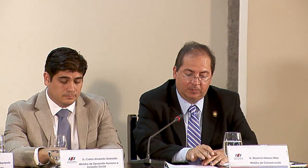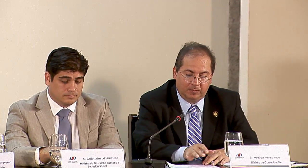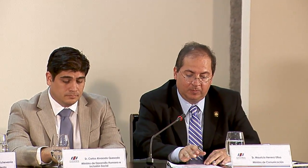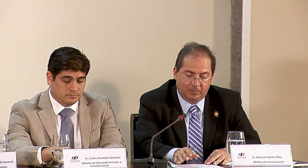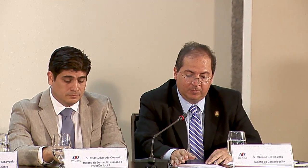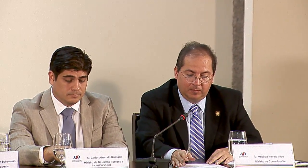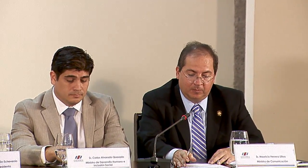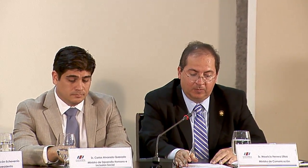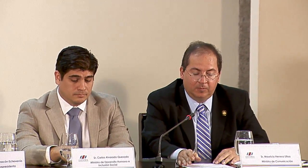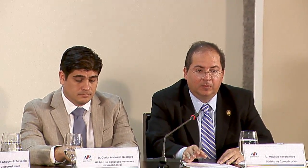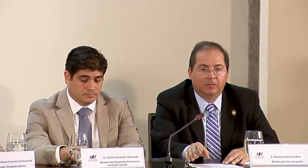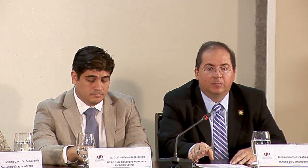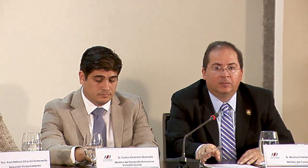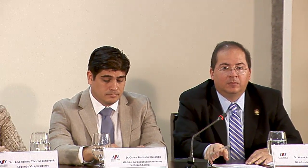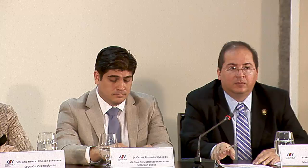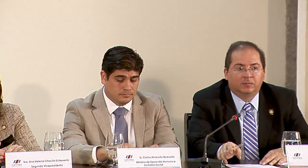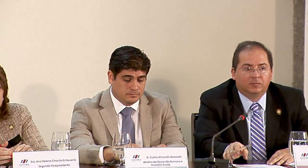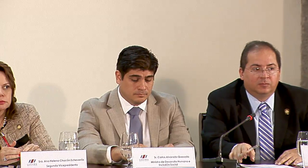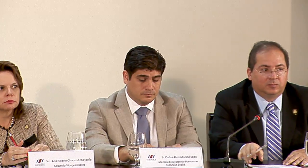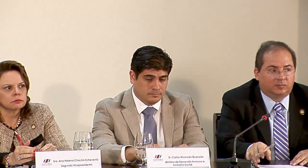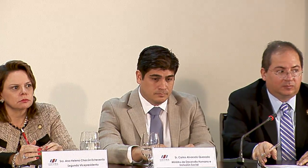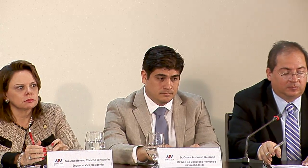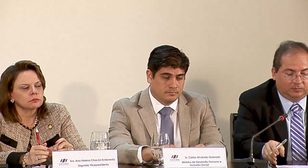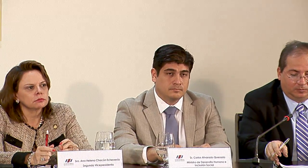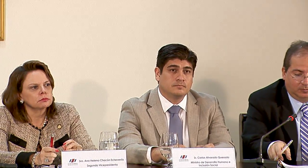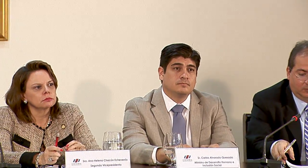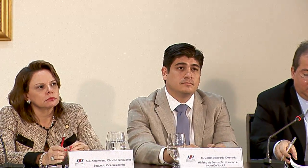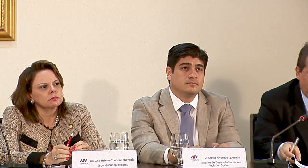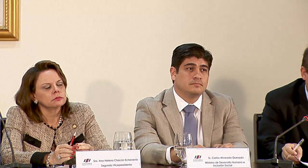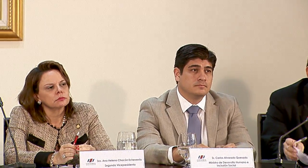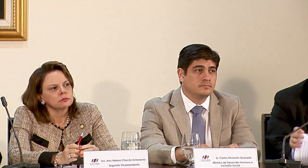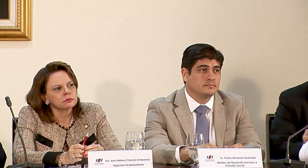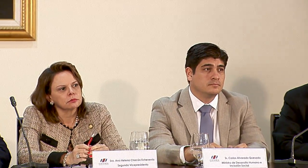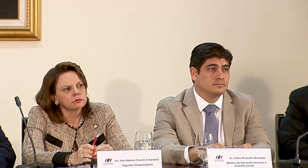continuamos con las consultas que tengan. Melanie Corrales, por favor.